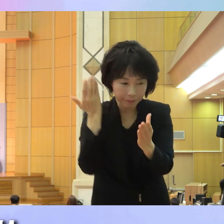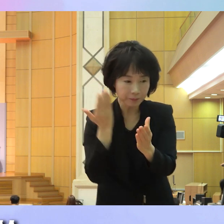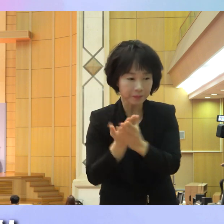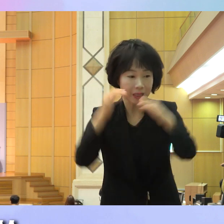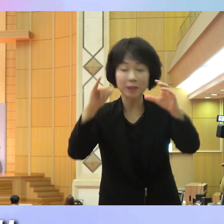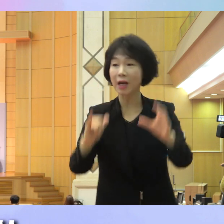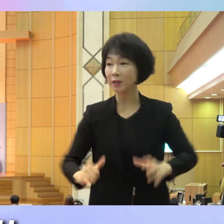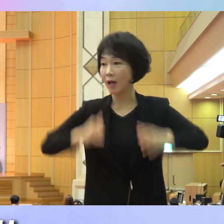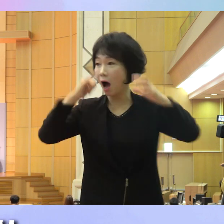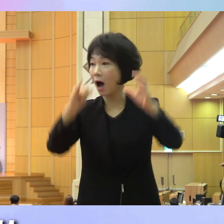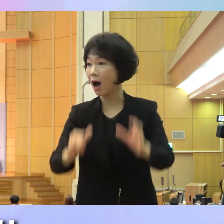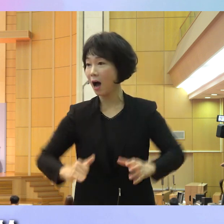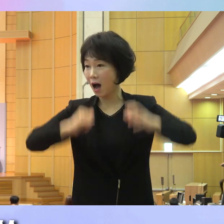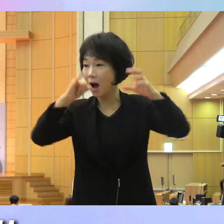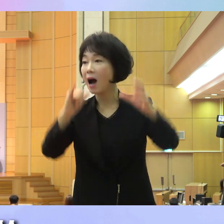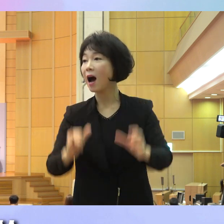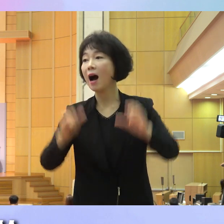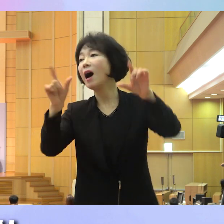잡아매소서. 세상